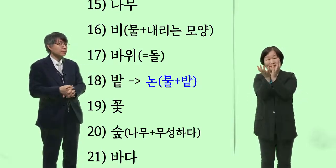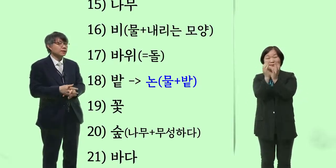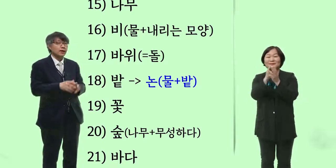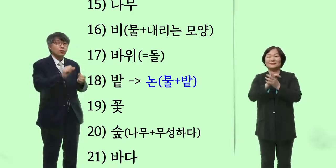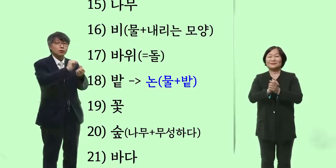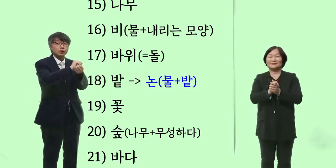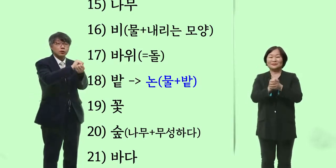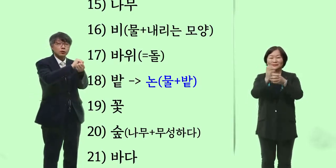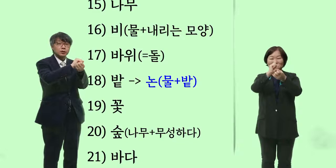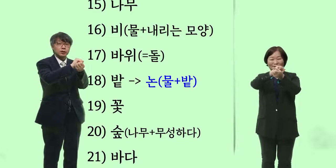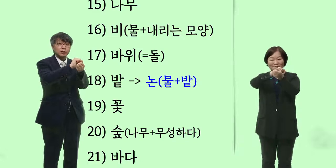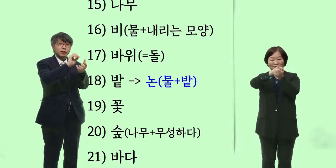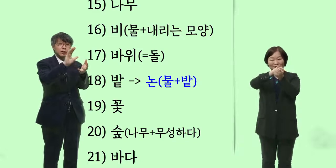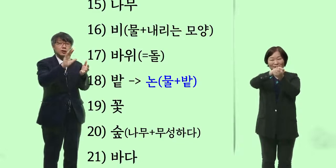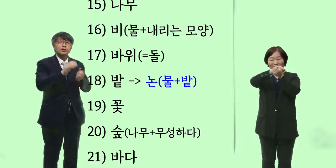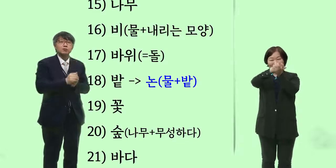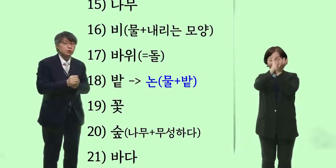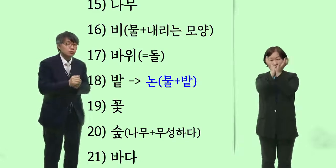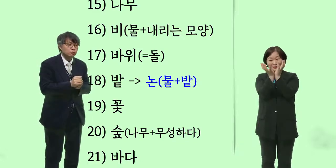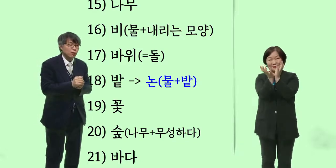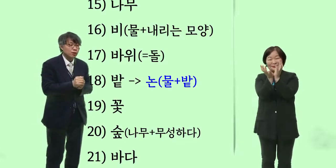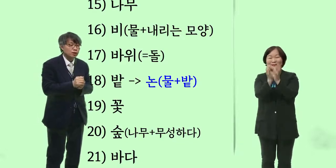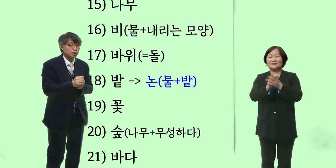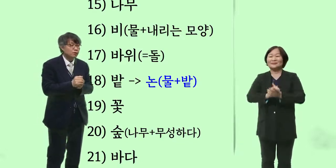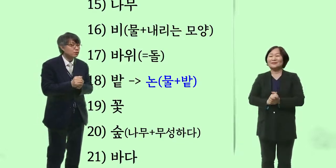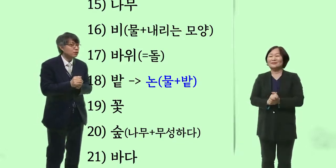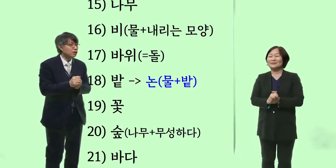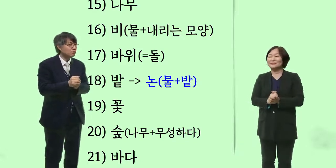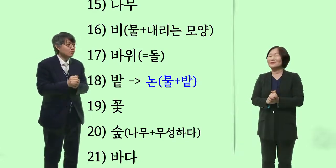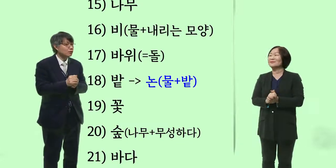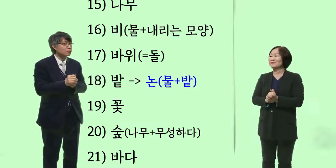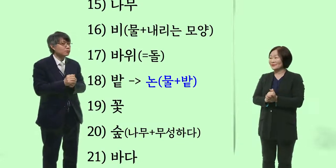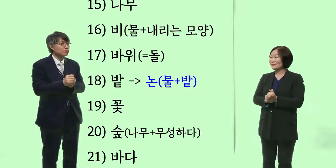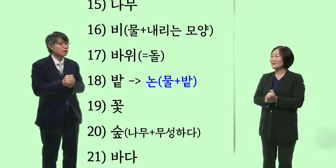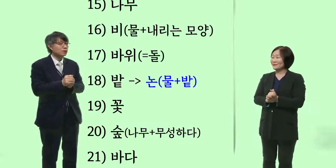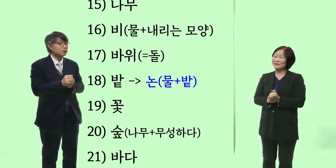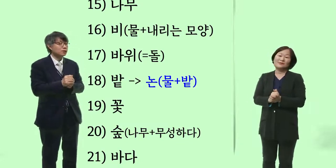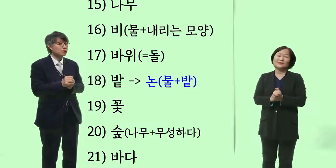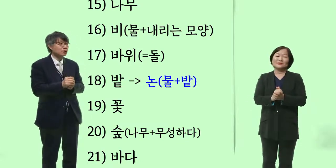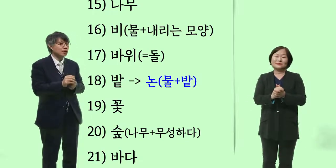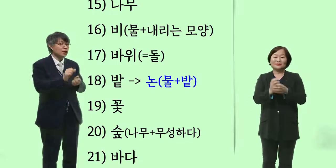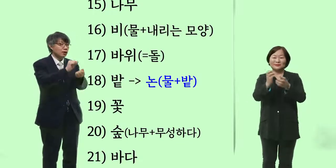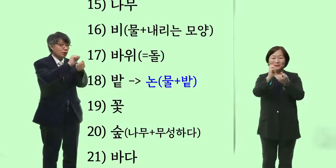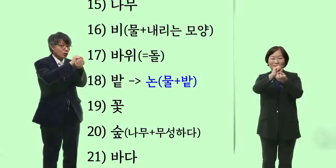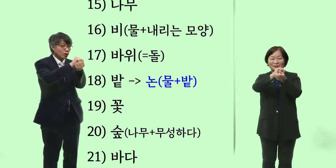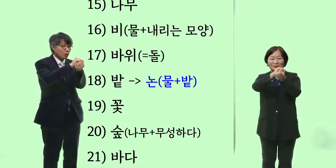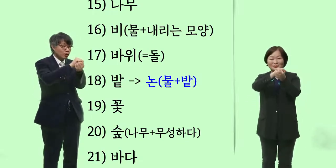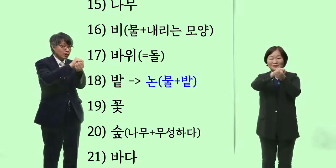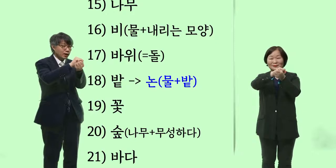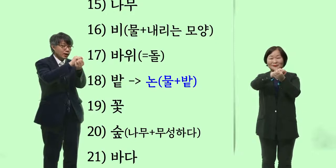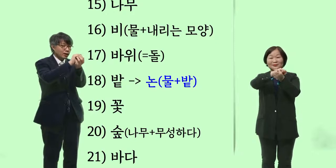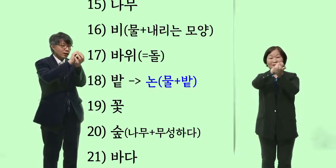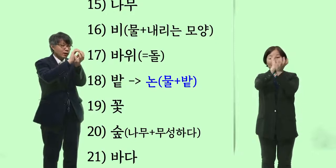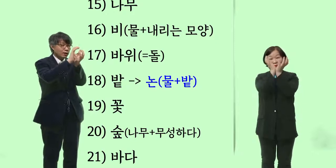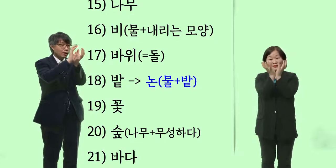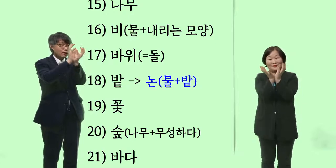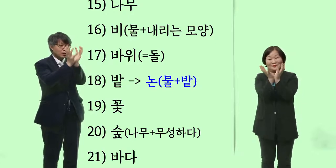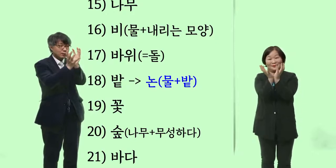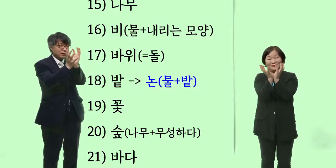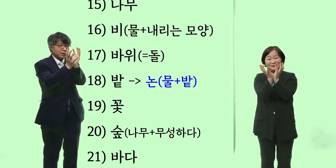자, 꽃이 지금 요즘 벚꽃이 엄청 피더라고요. 엄청 피는데 꽃이 피는 거 보니까 이렇게 모여 있다가 싹 피잖아요.